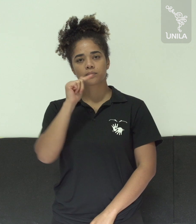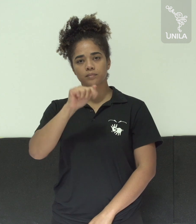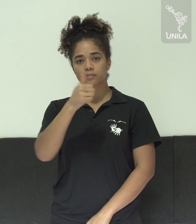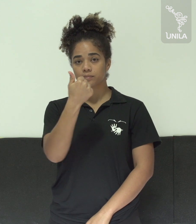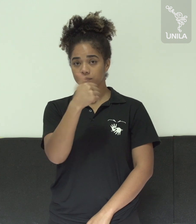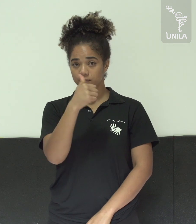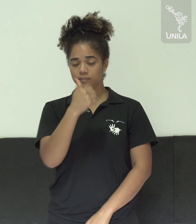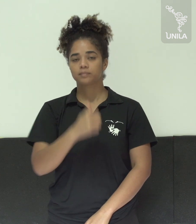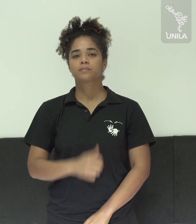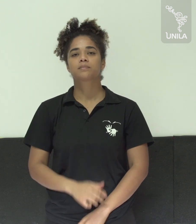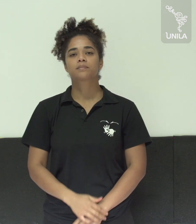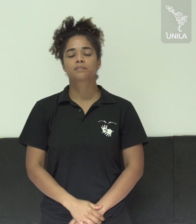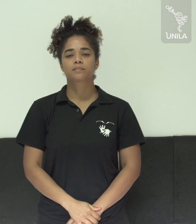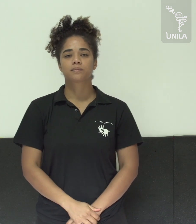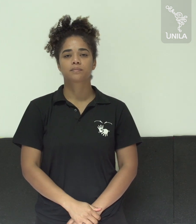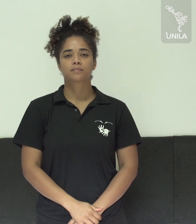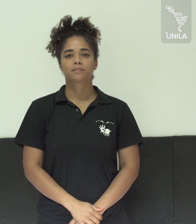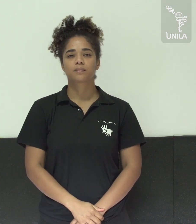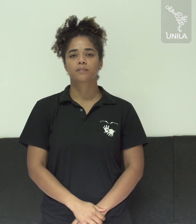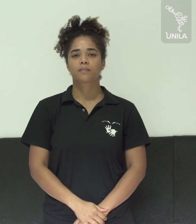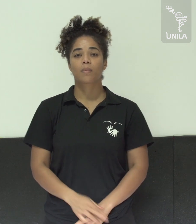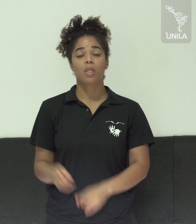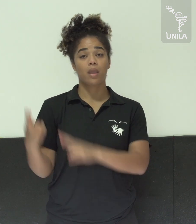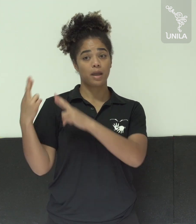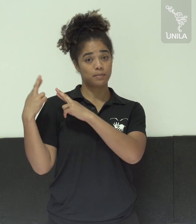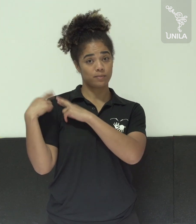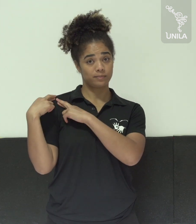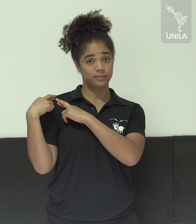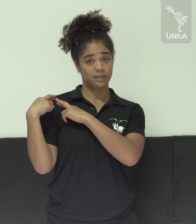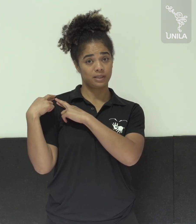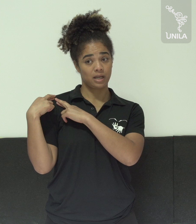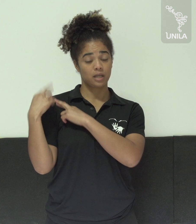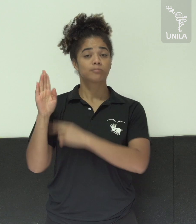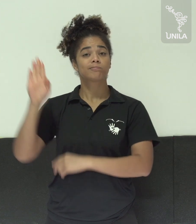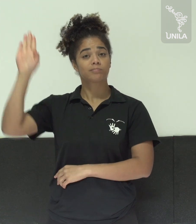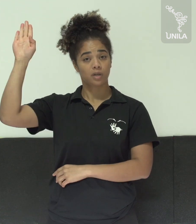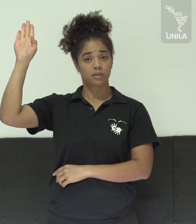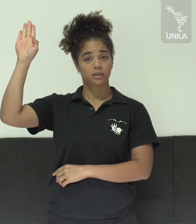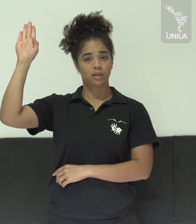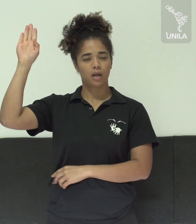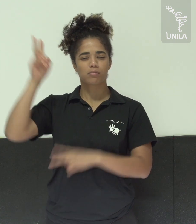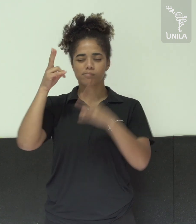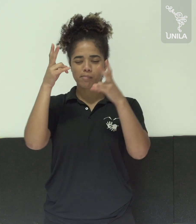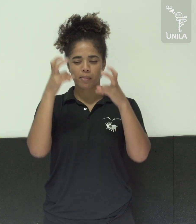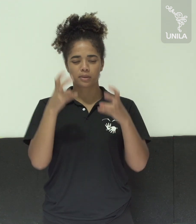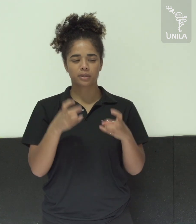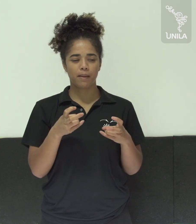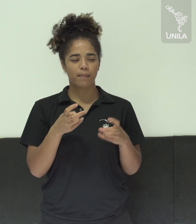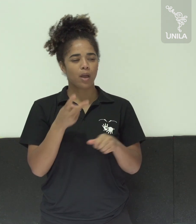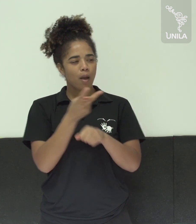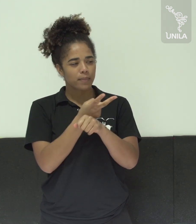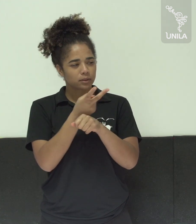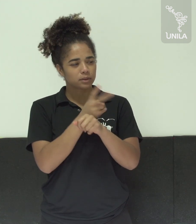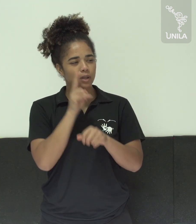7.2.11 É de responsabilidade do candidato acompanhar, por meio do portal do Ministério